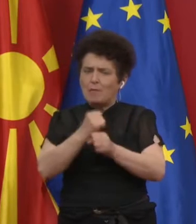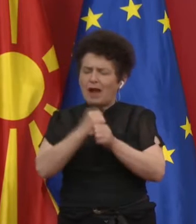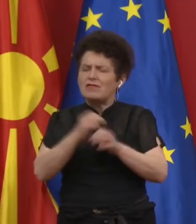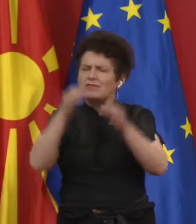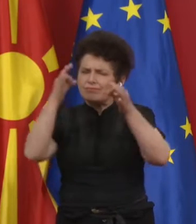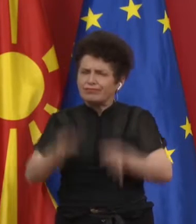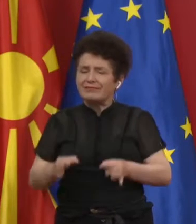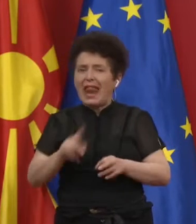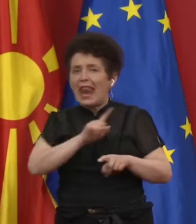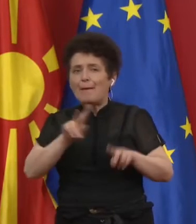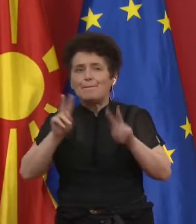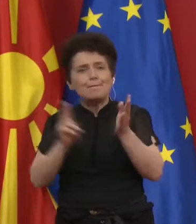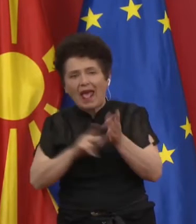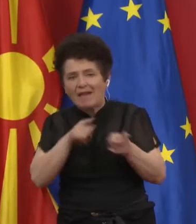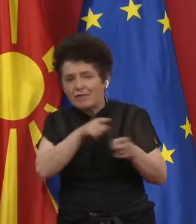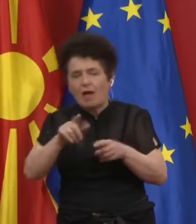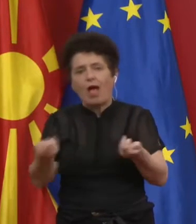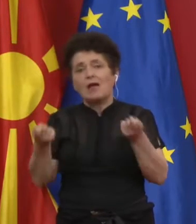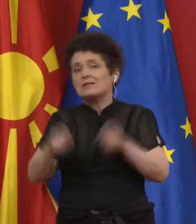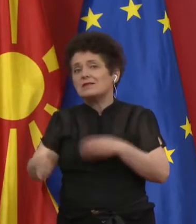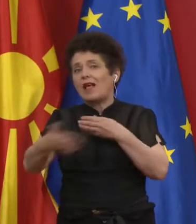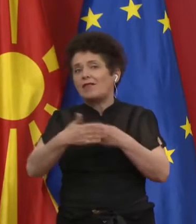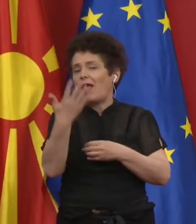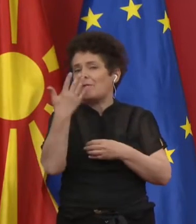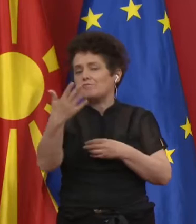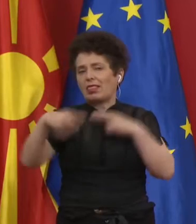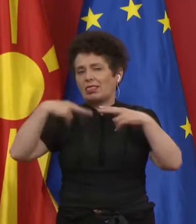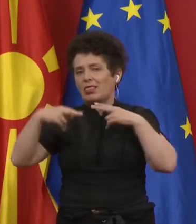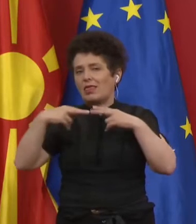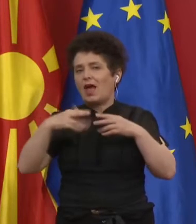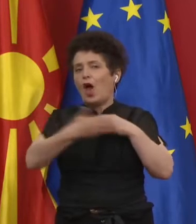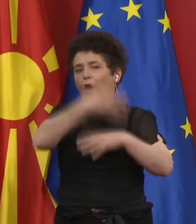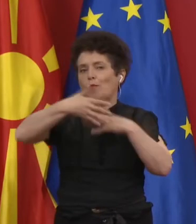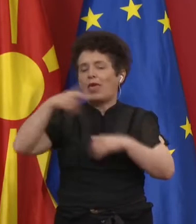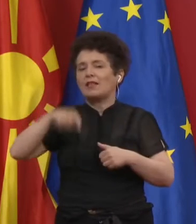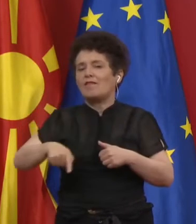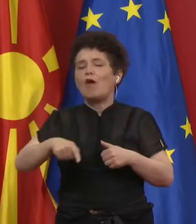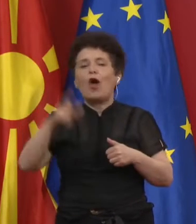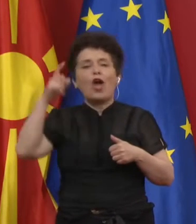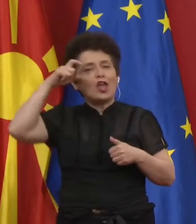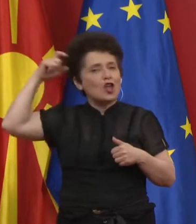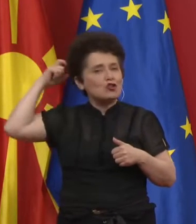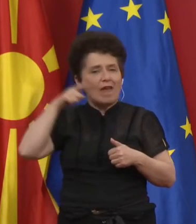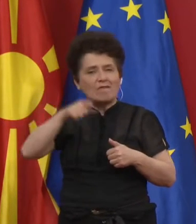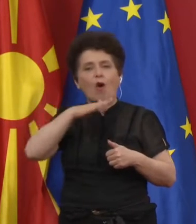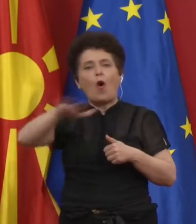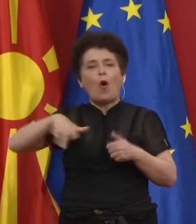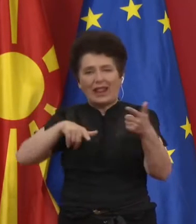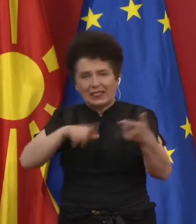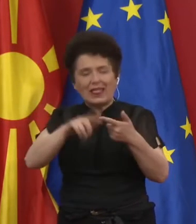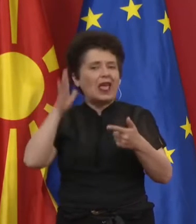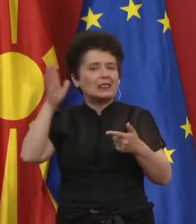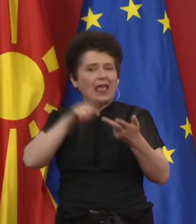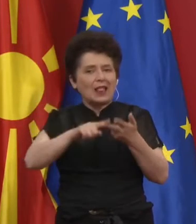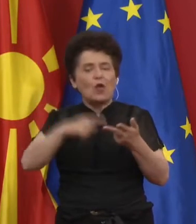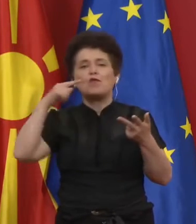утврдени неправилности и притоа затворија вкупно 5 угостителски објекти и тоа во Кичево, Охрид, Тетово